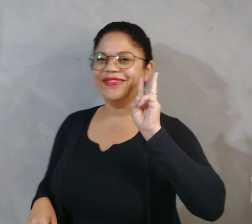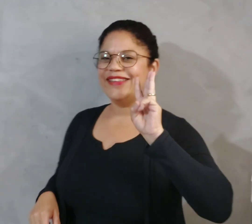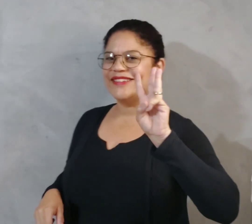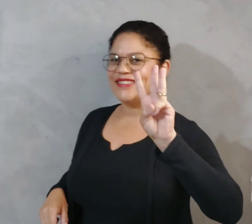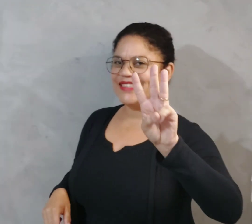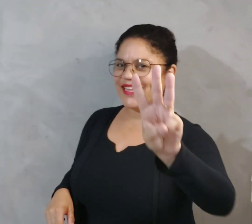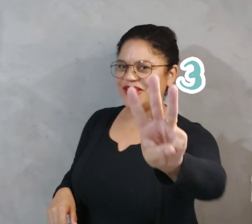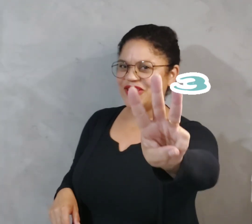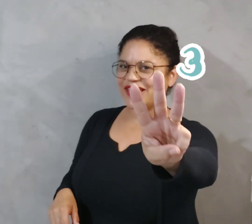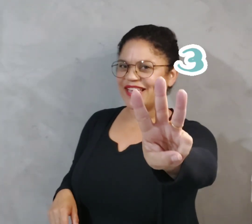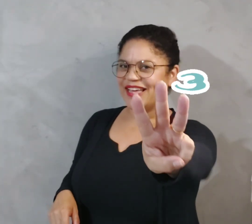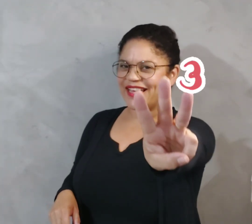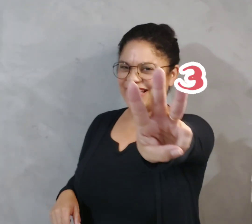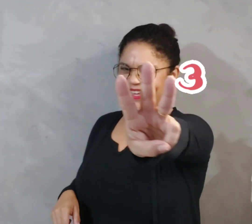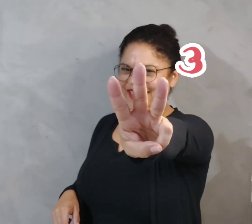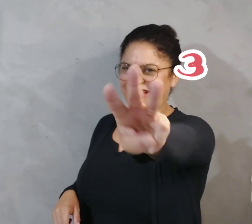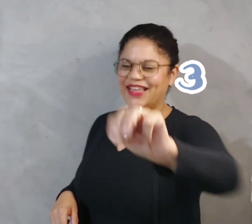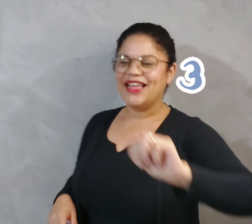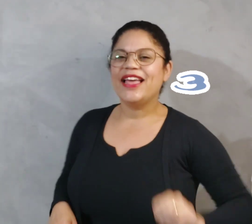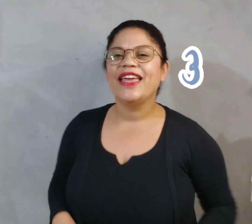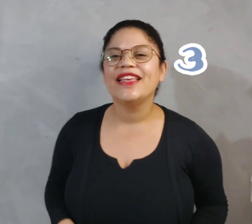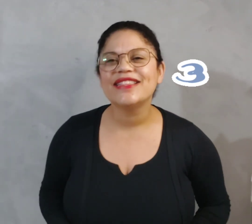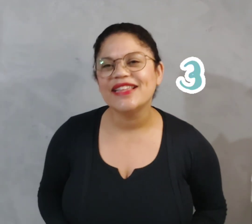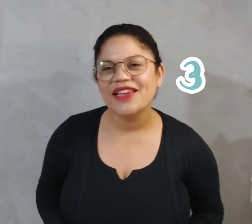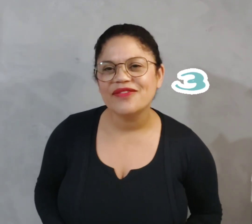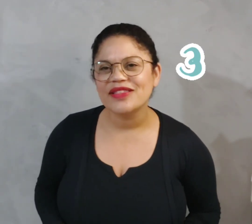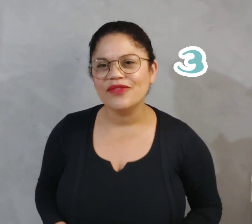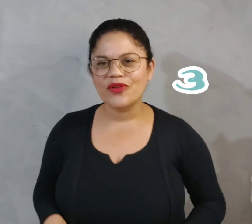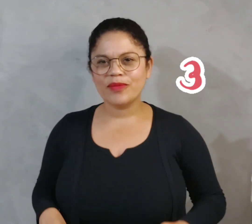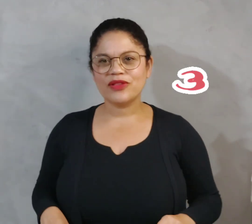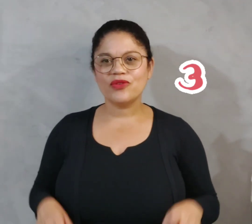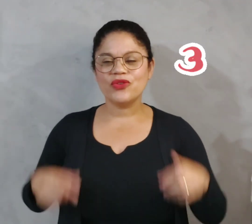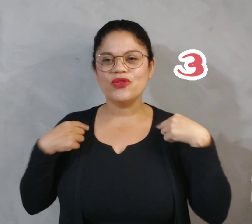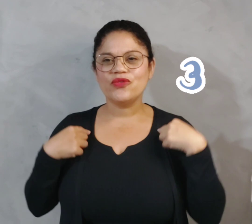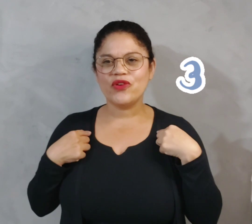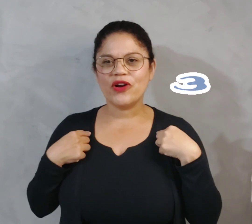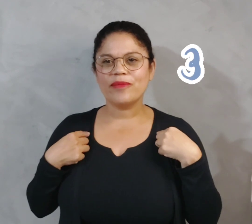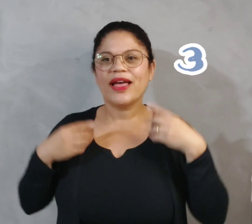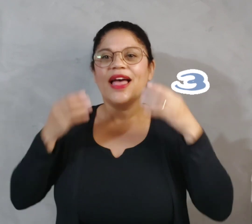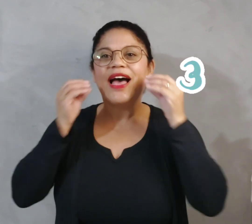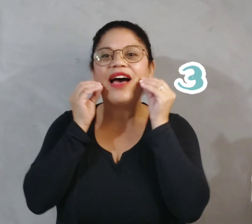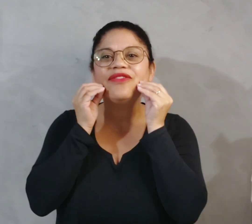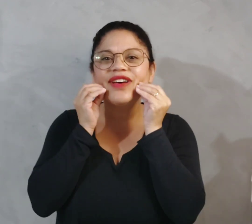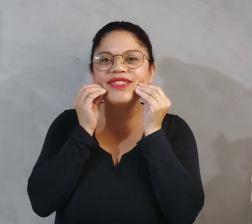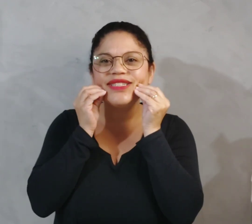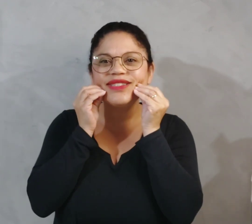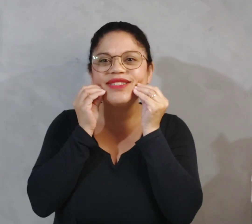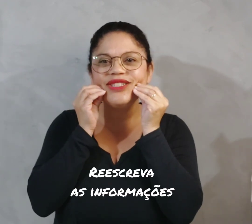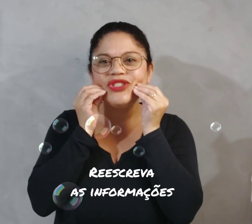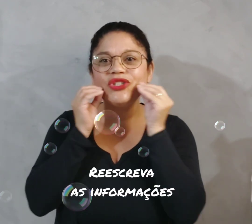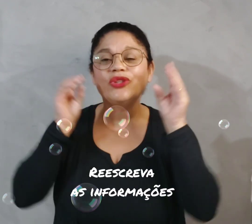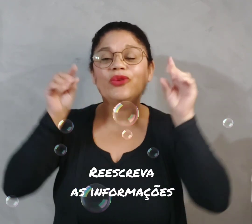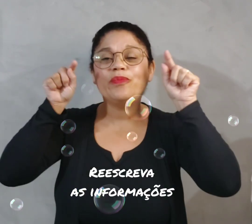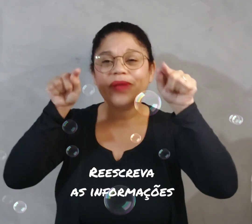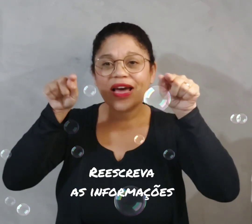Terceira dica, reescreva as informações de forma a fazer sentido para